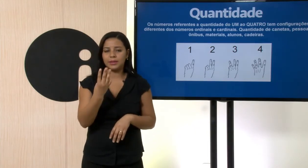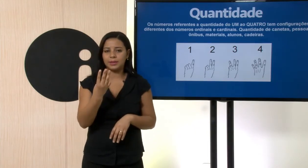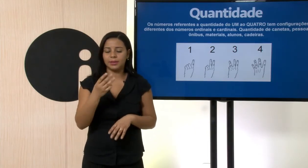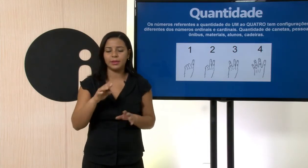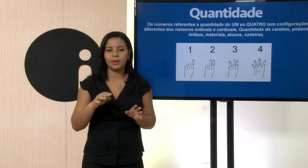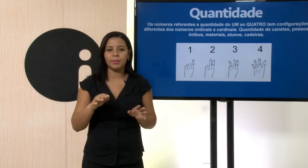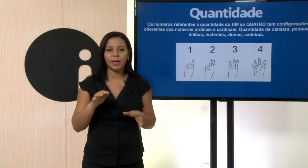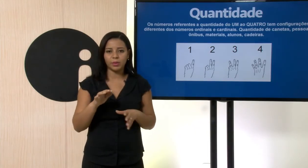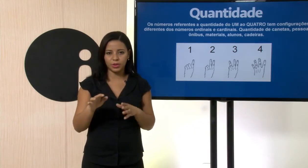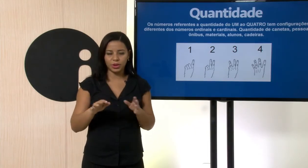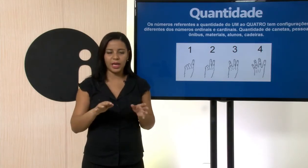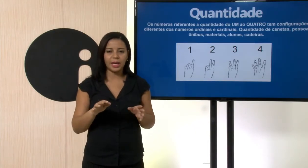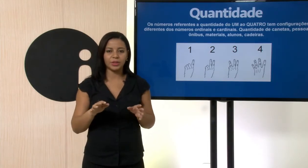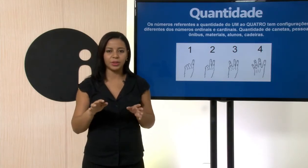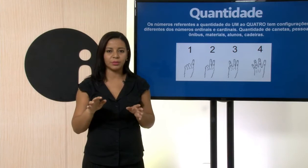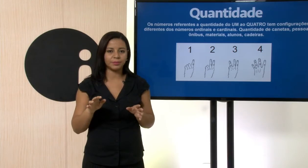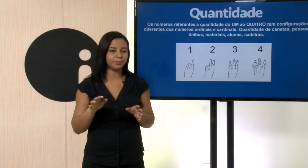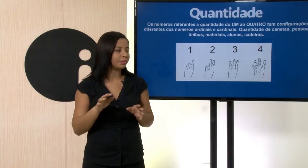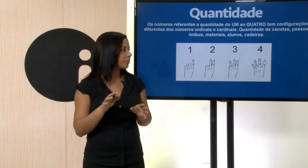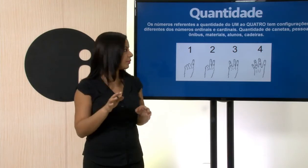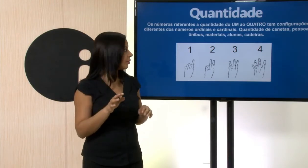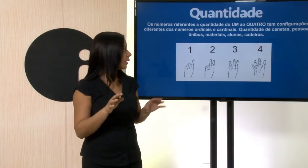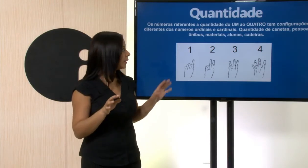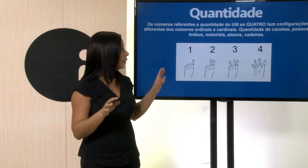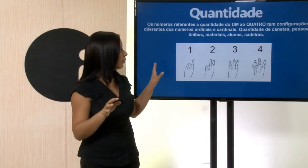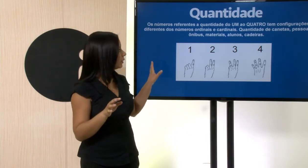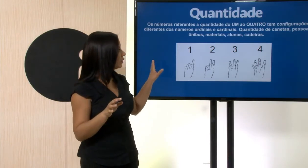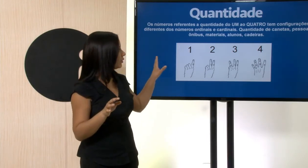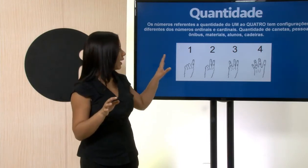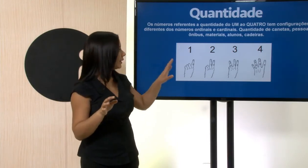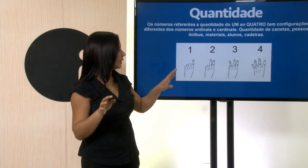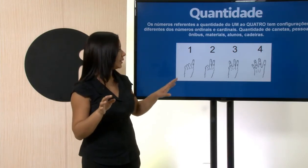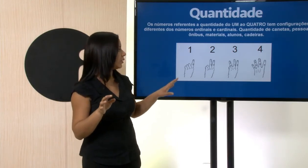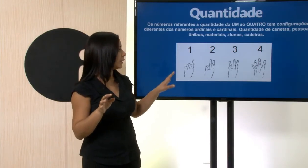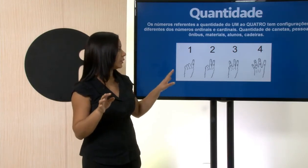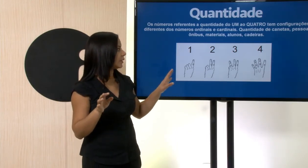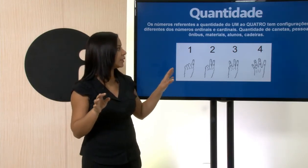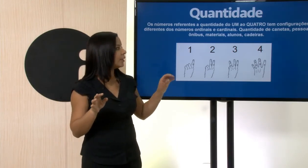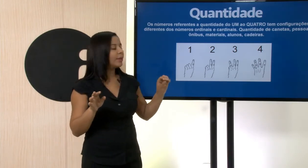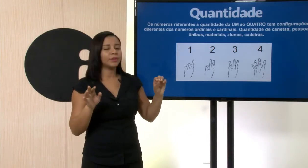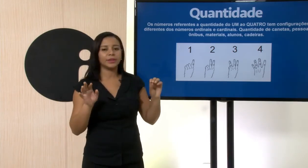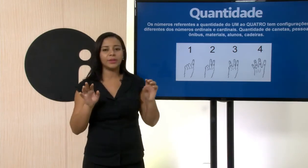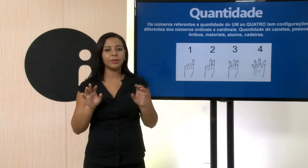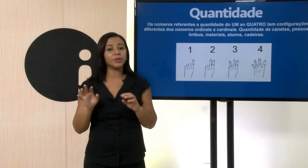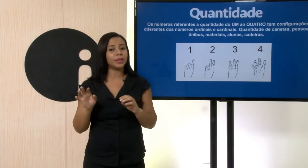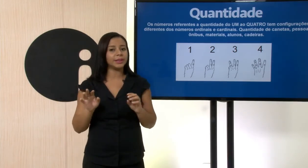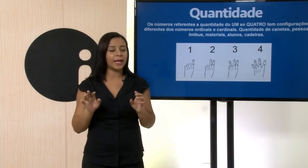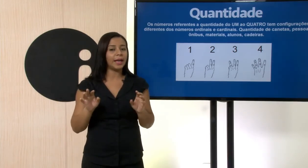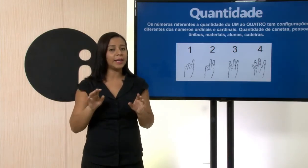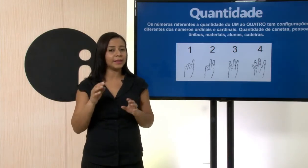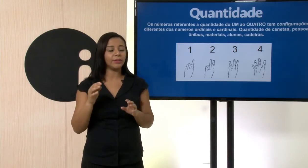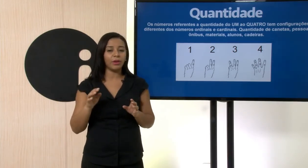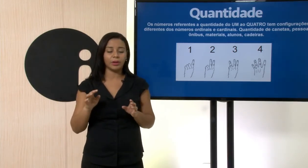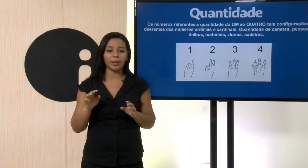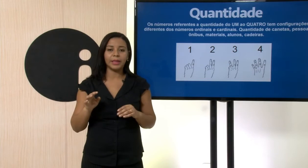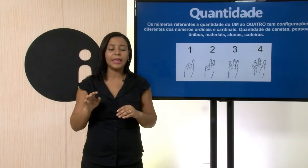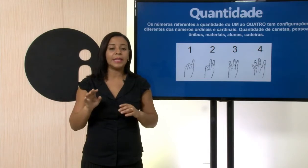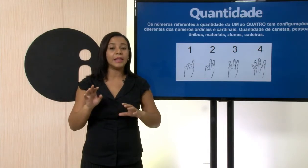3, para quantidade. Então, quando tiver essas situações, você vai utilizar essa forma. E ele